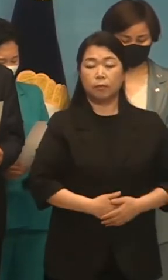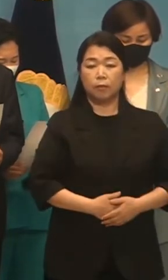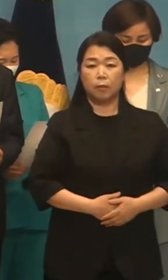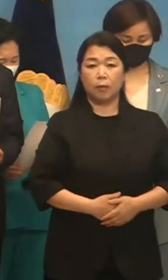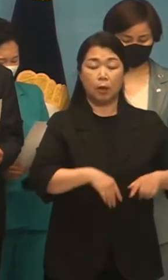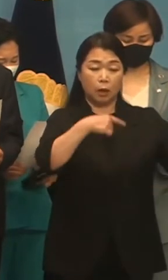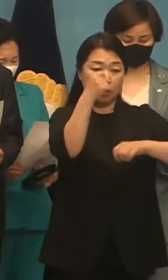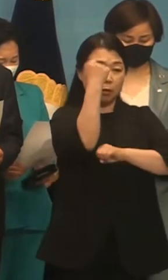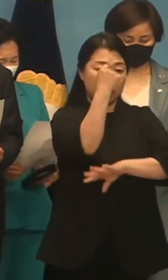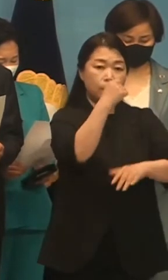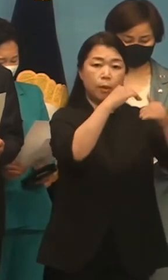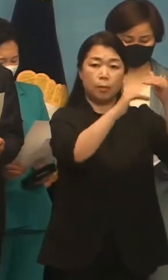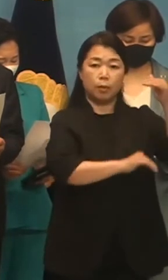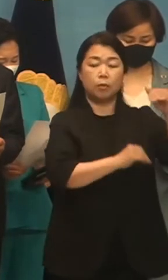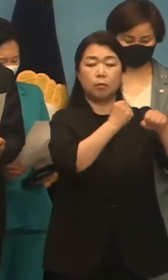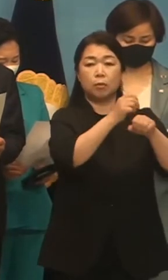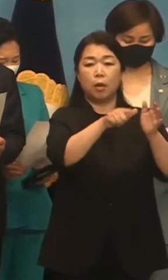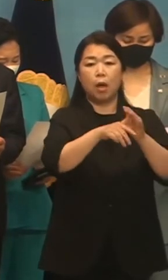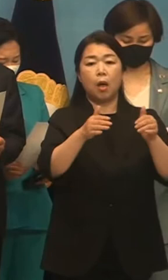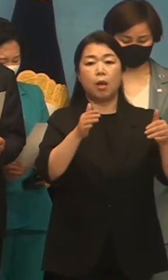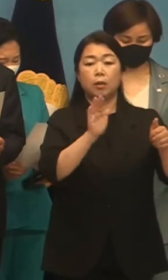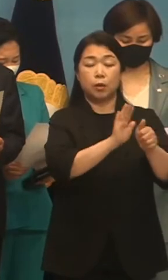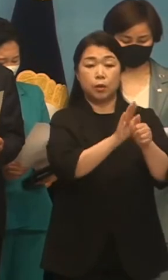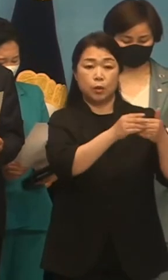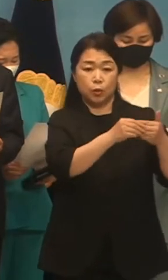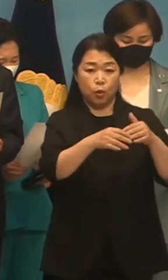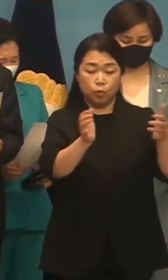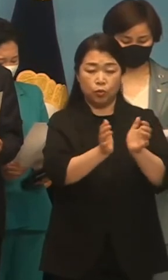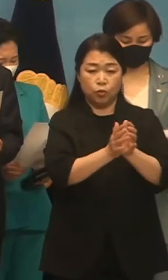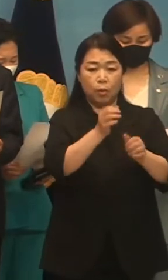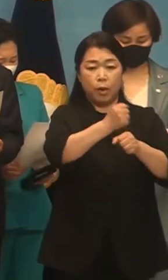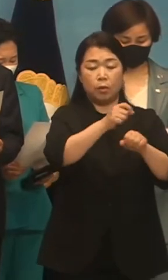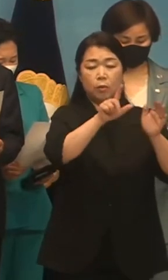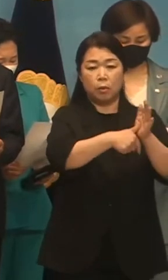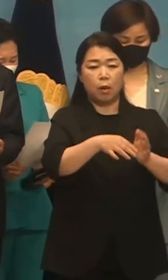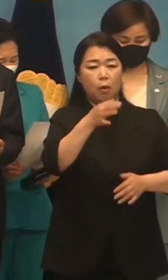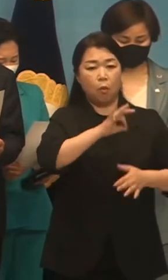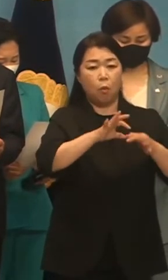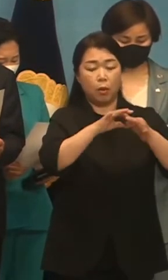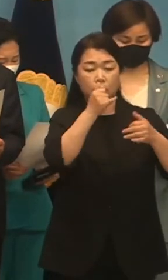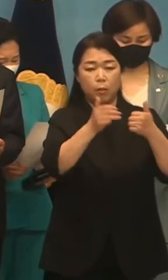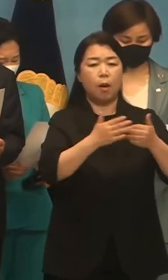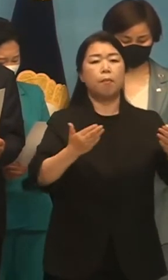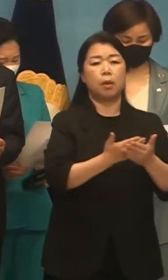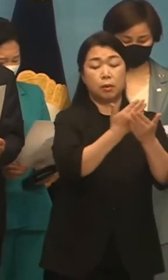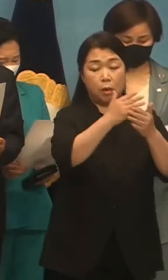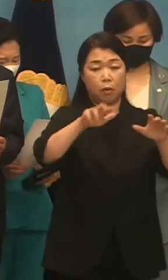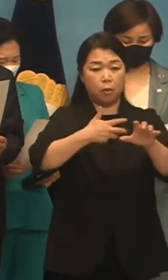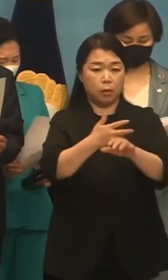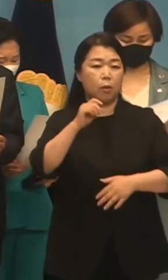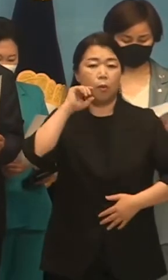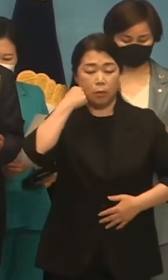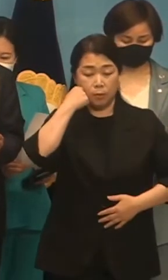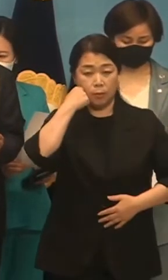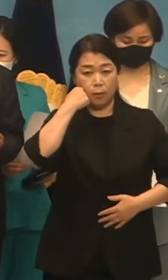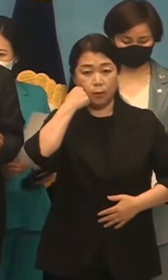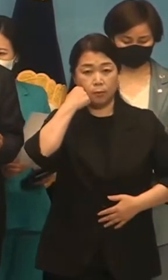당내 기반 유무가 당 지도부 구성에 결정적인 영향을 미친다면 당은 발전하거나 혁신할 수 없습니다.